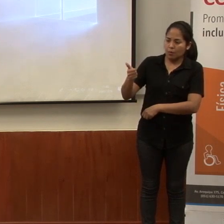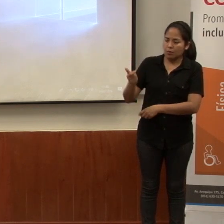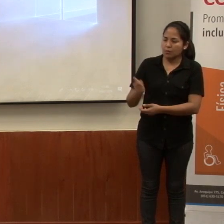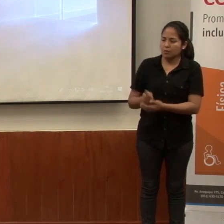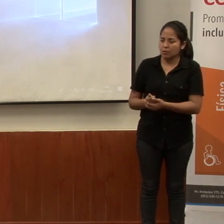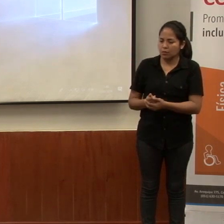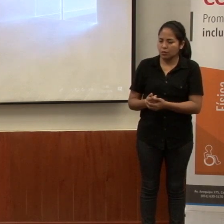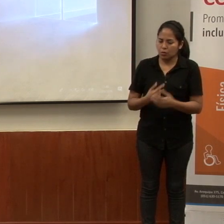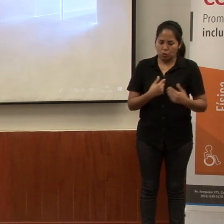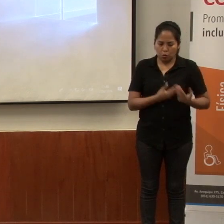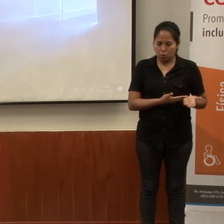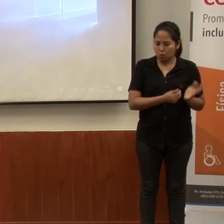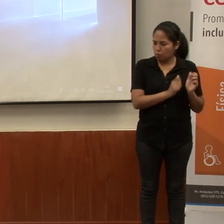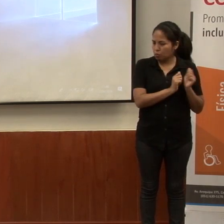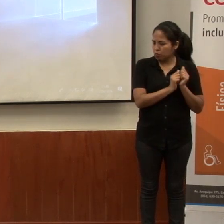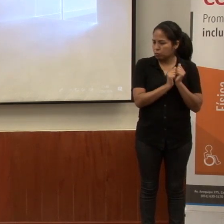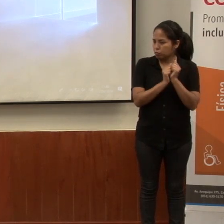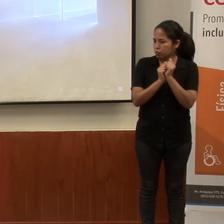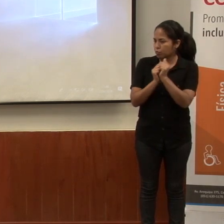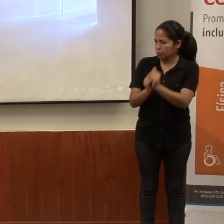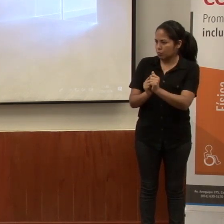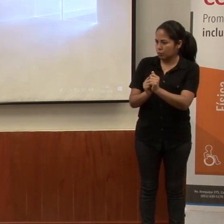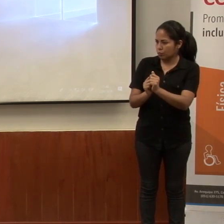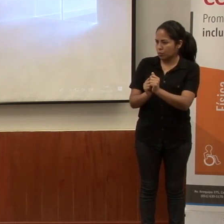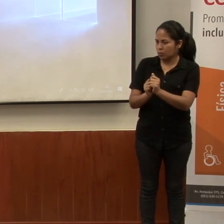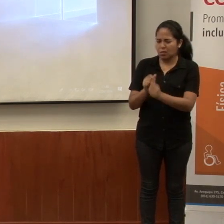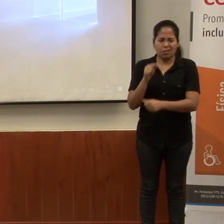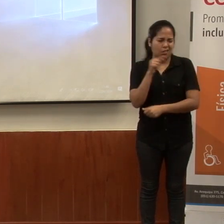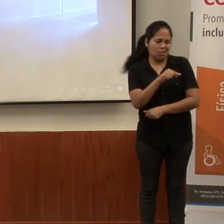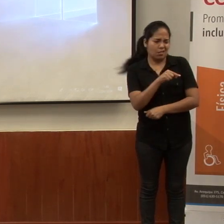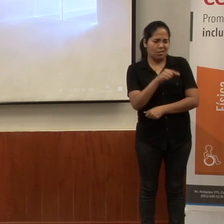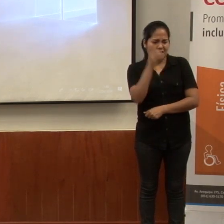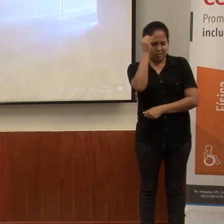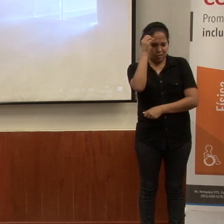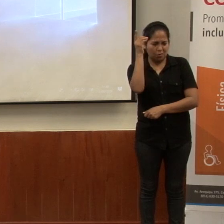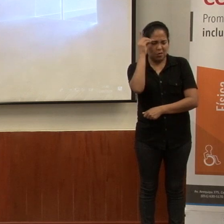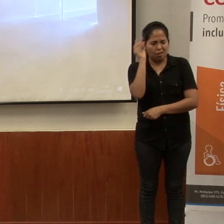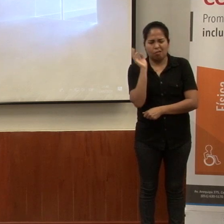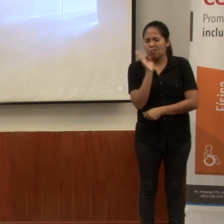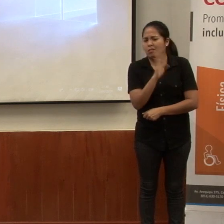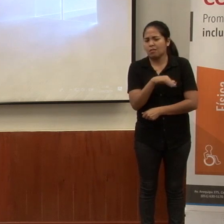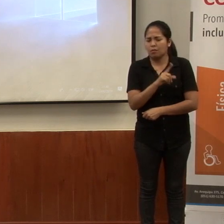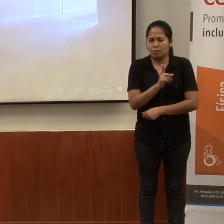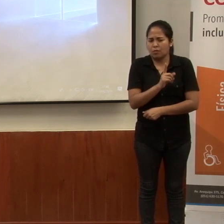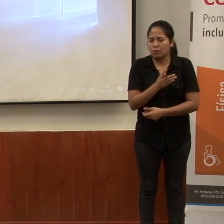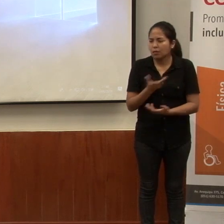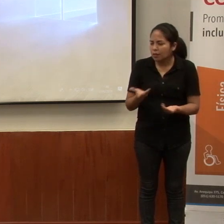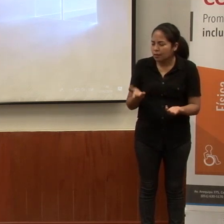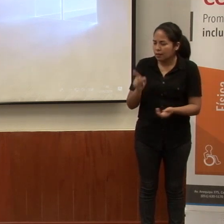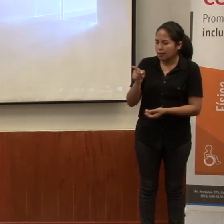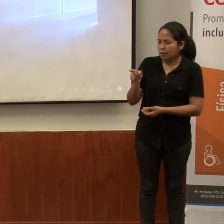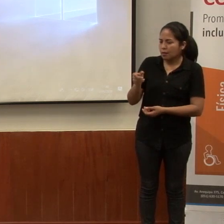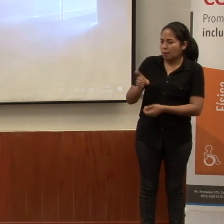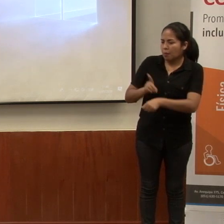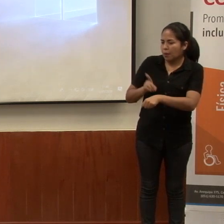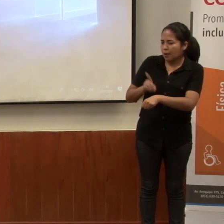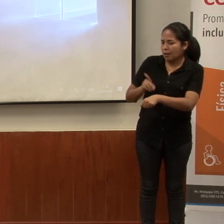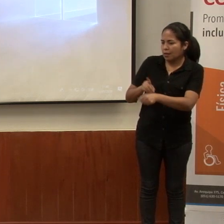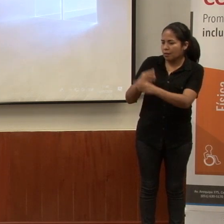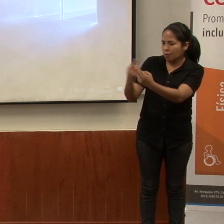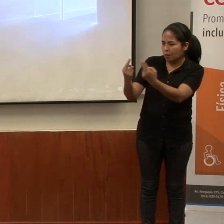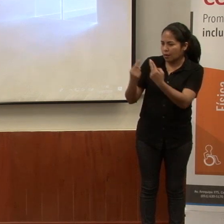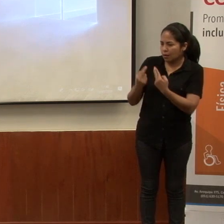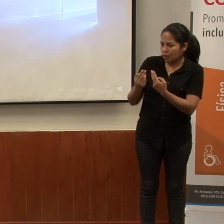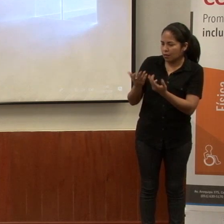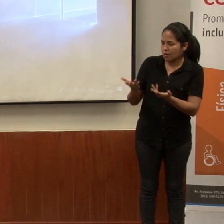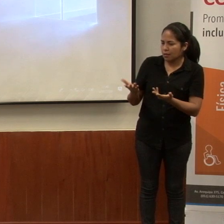con síndrome Down y me dice que no parece que tiene síndrome Down. O sea, ¿bajo qué criterios el